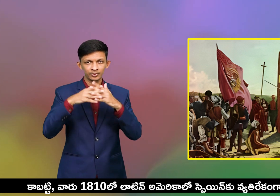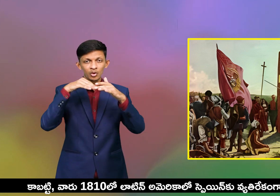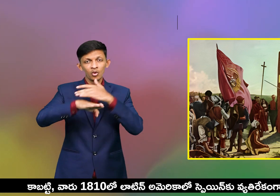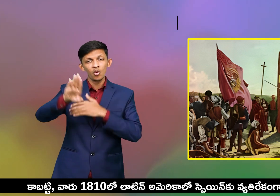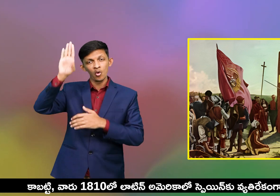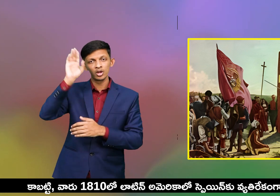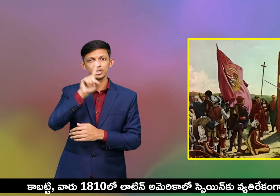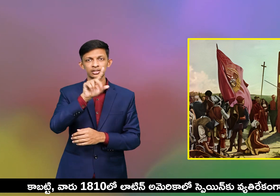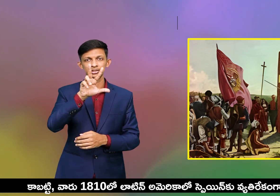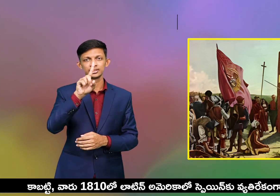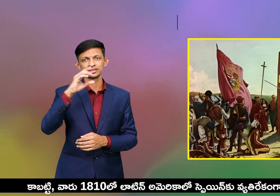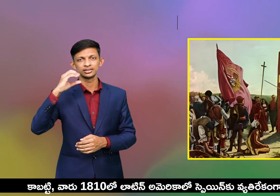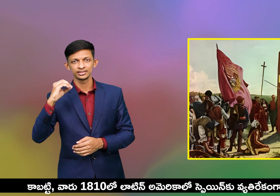పోరాటం ప్రారంభించారు.